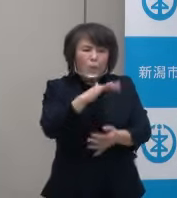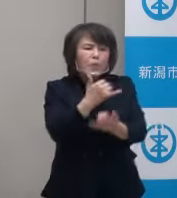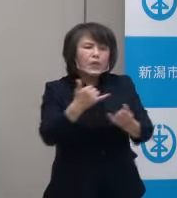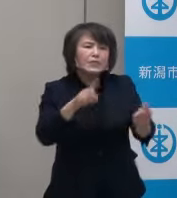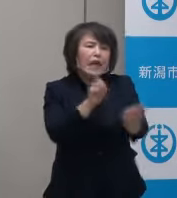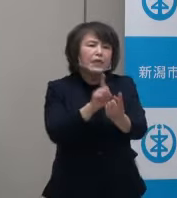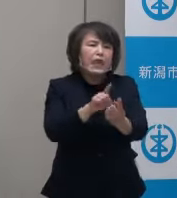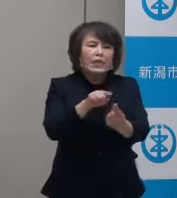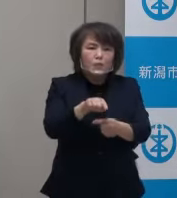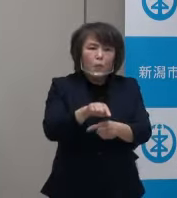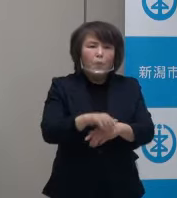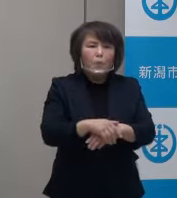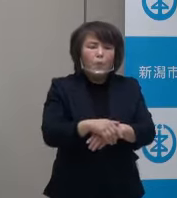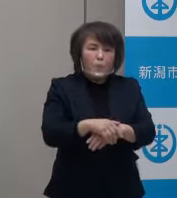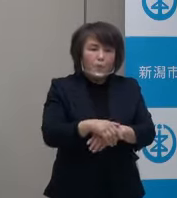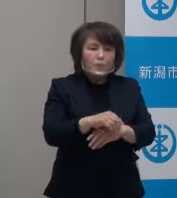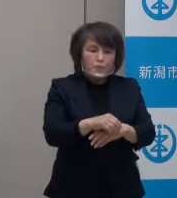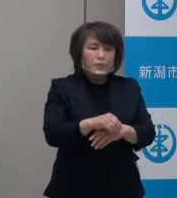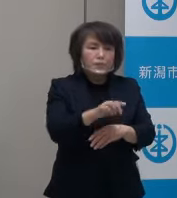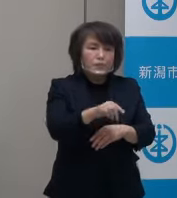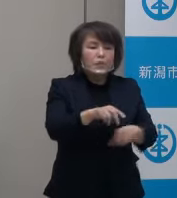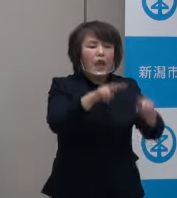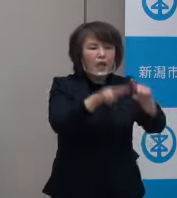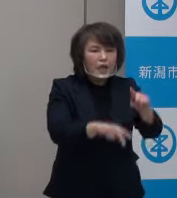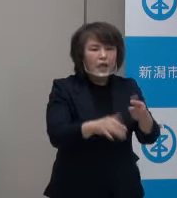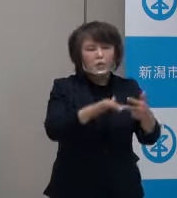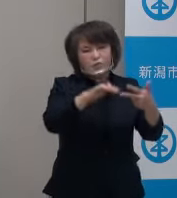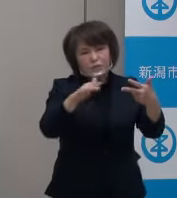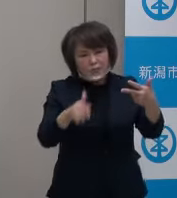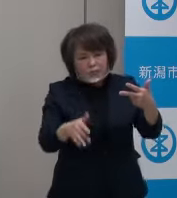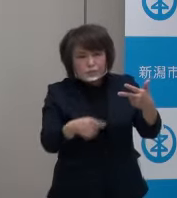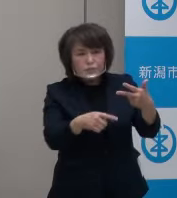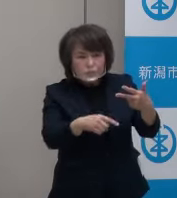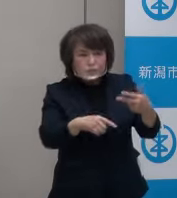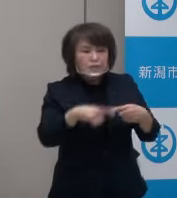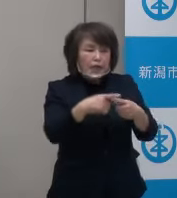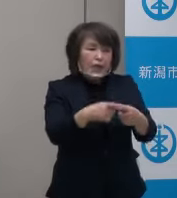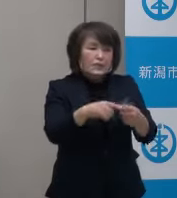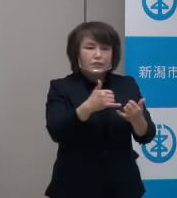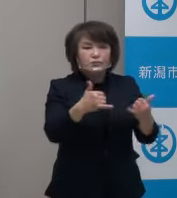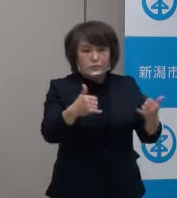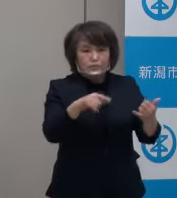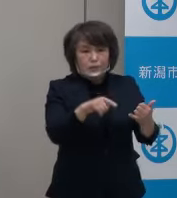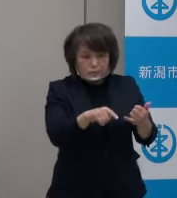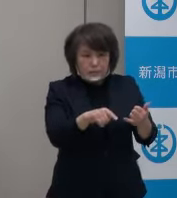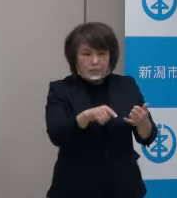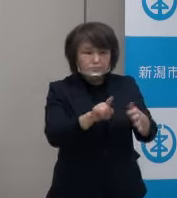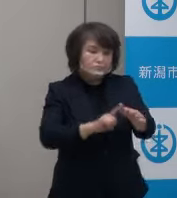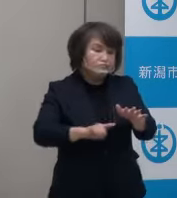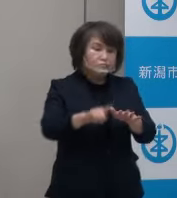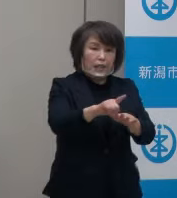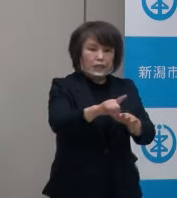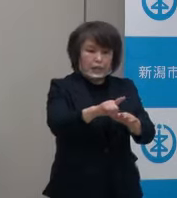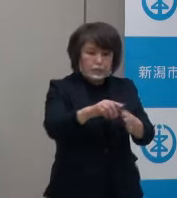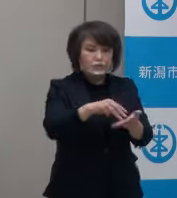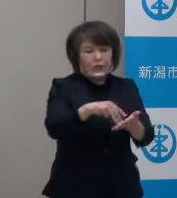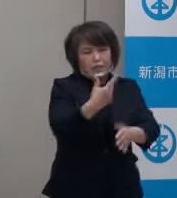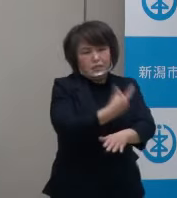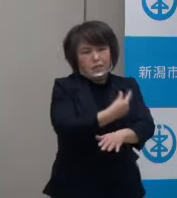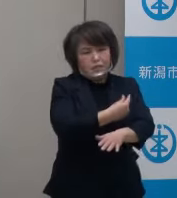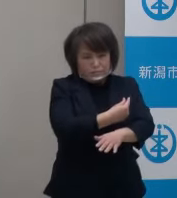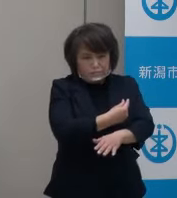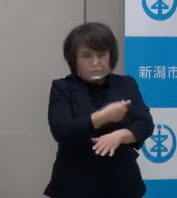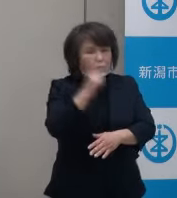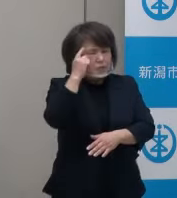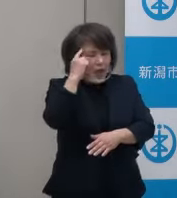が、その中でも介護施設等の入所者へは先行して接種することを